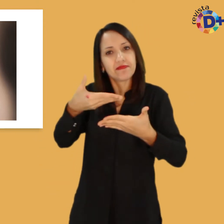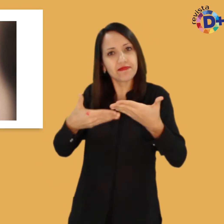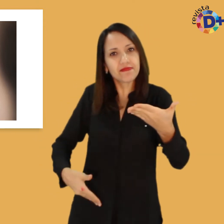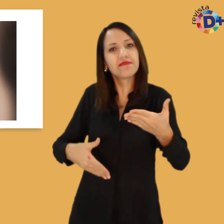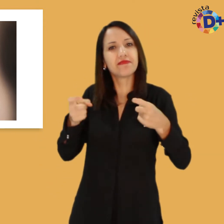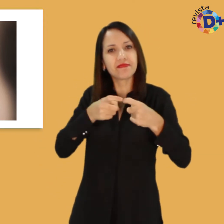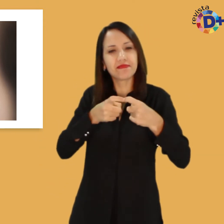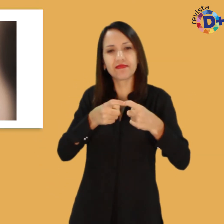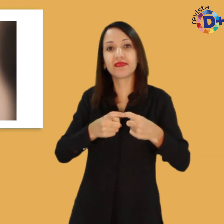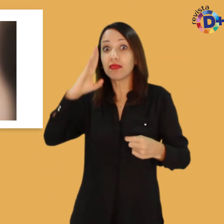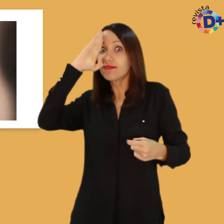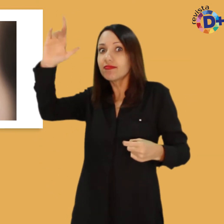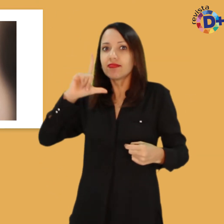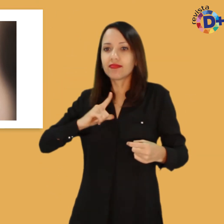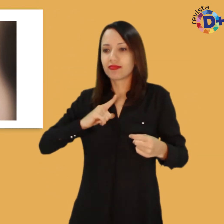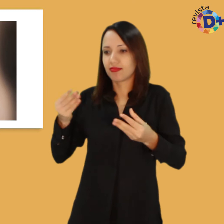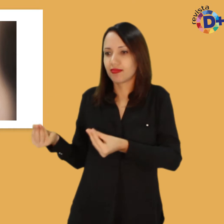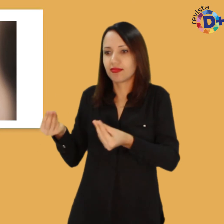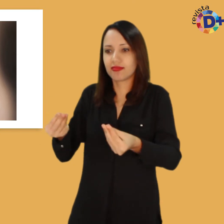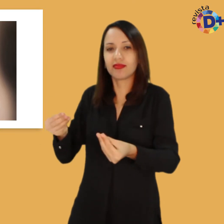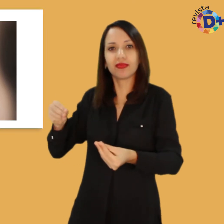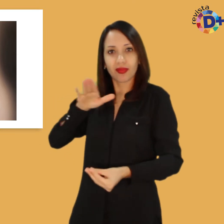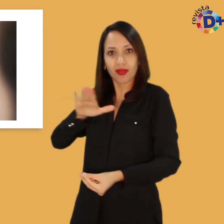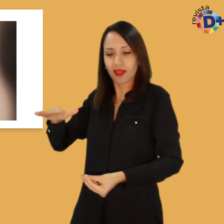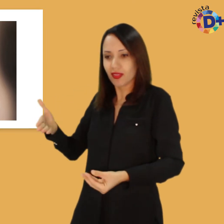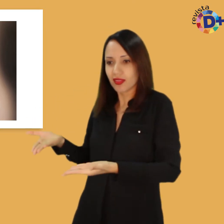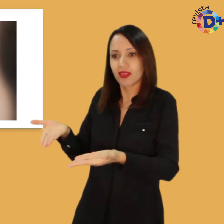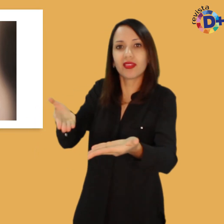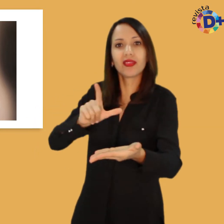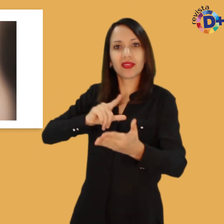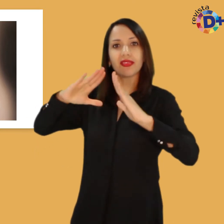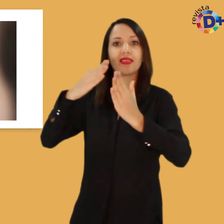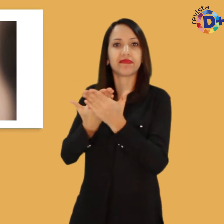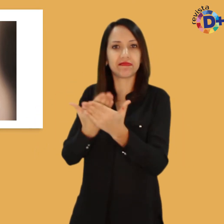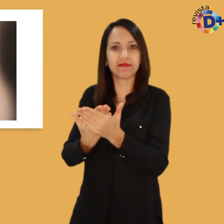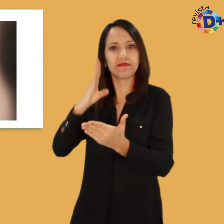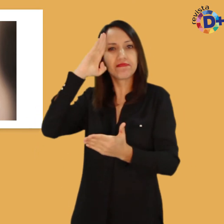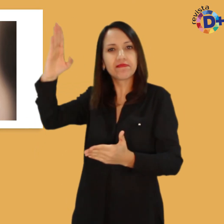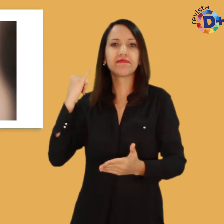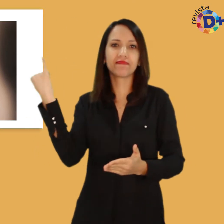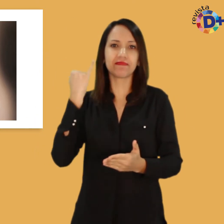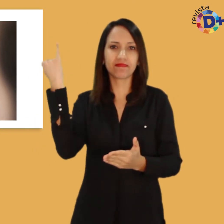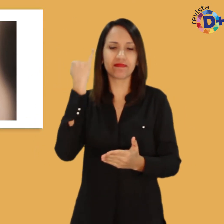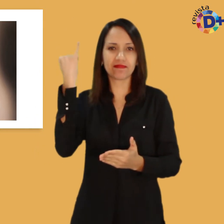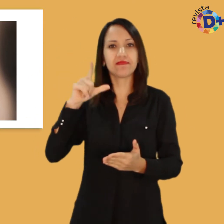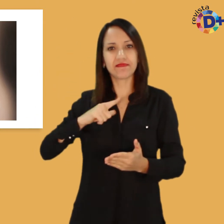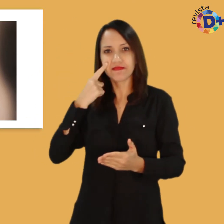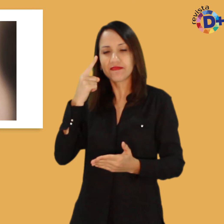no encaminhamento educacional, configurando-se como o mais importante indicador para a previsão do